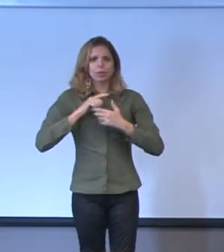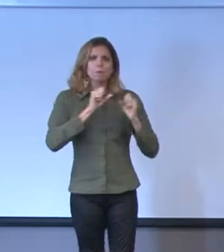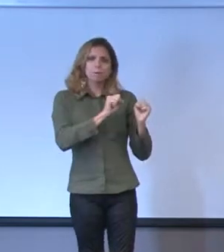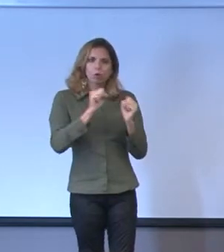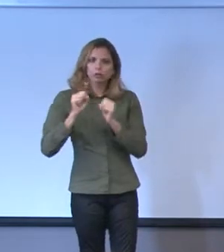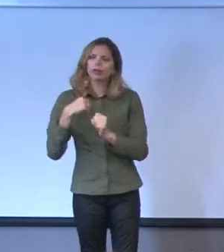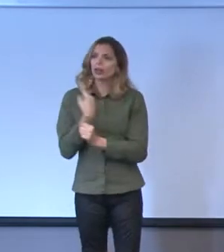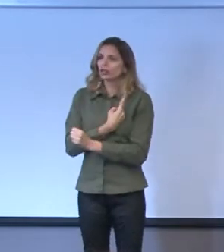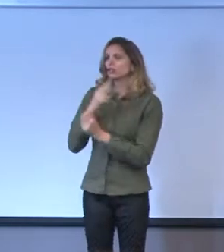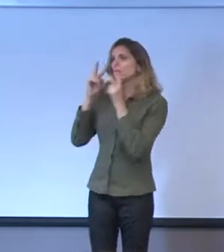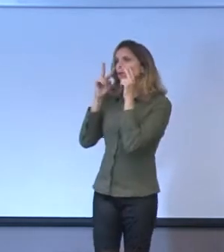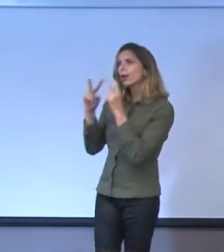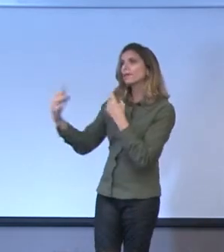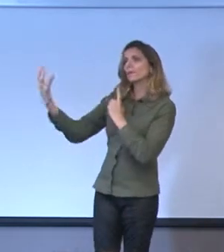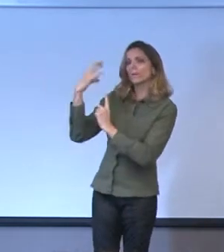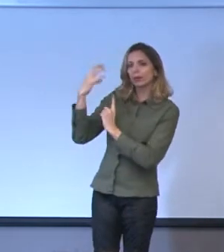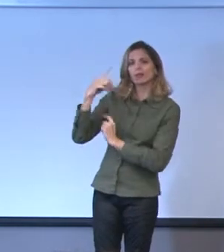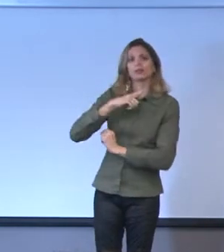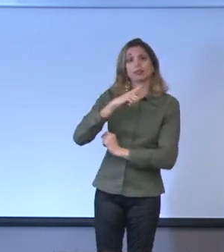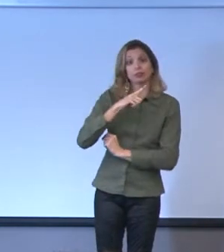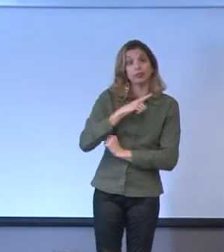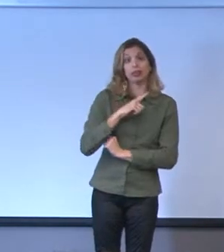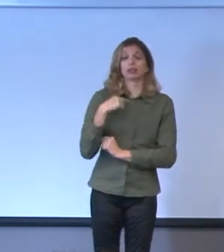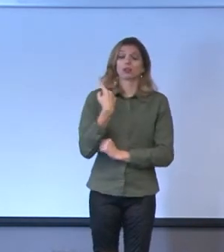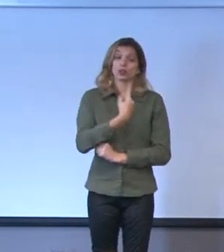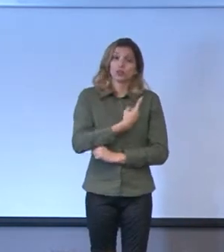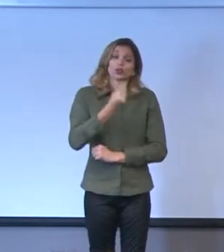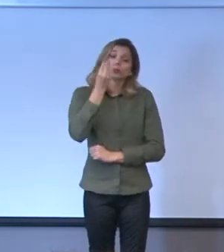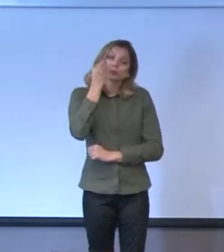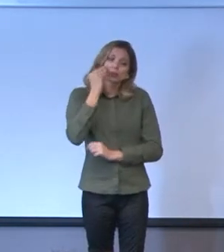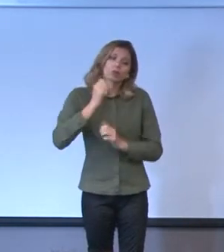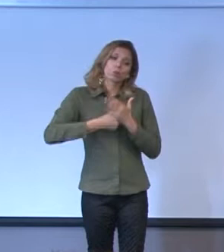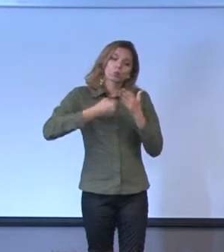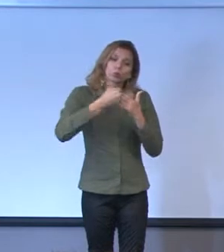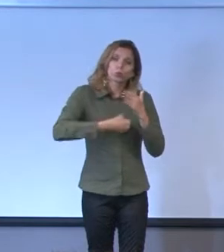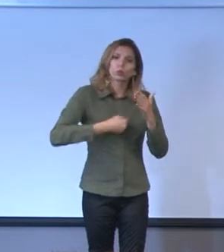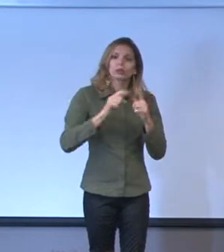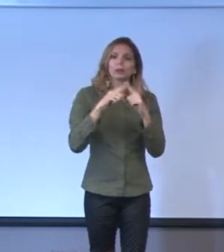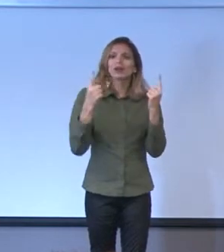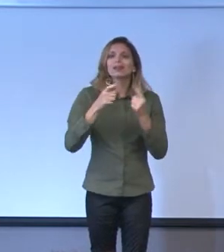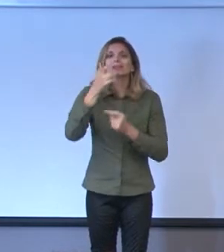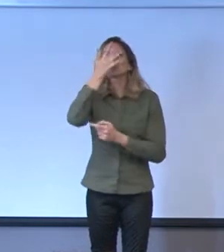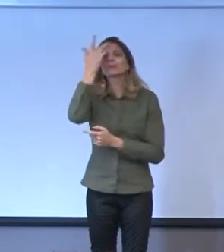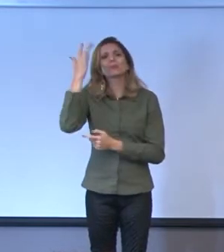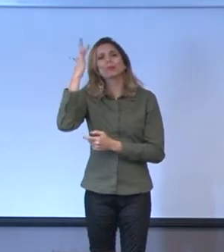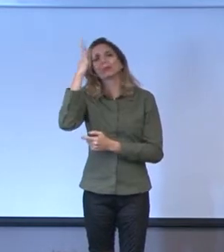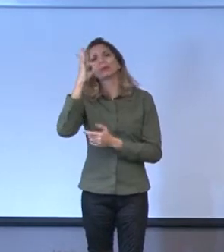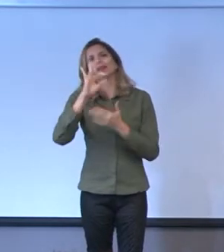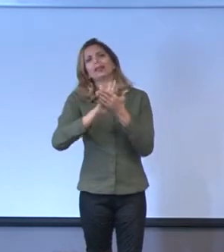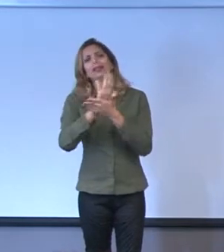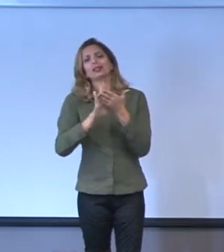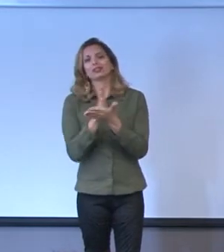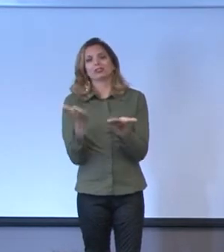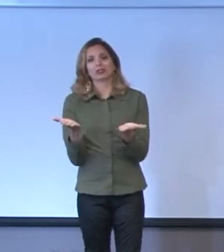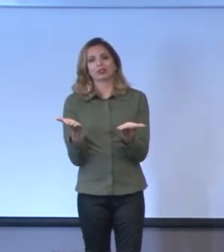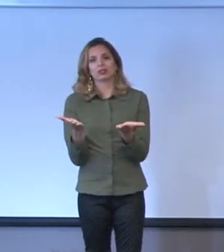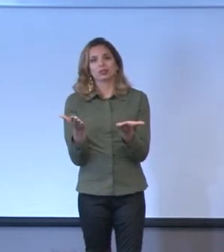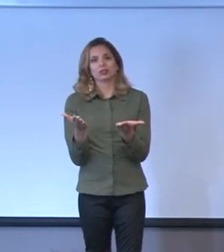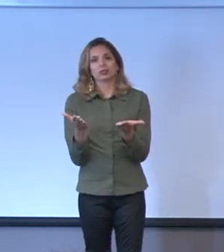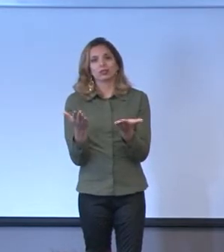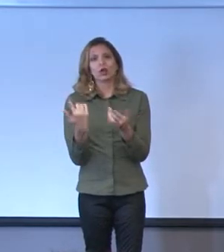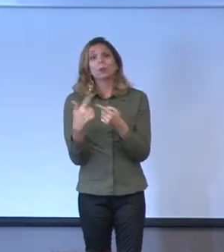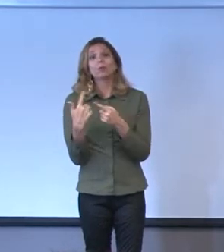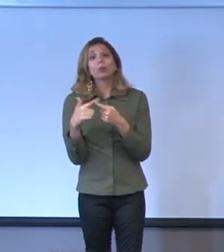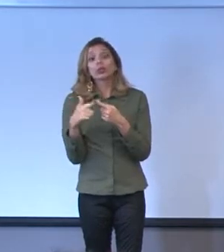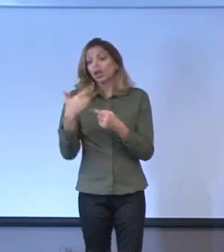gente martelava isso, né, Rodrigo, o máximo que a gente podia, as pessoas não entendiam isso. Os meios não